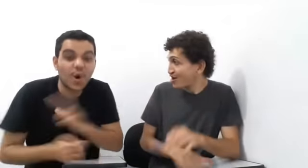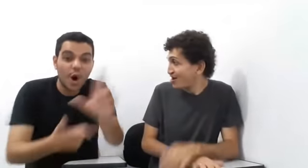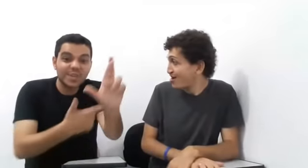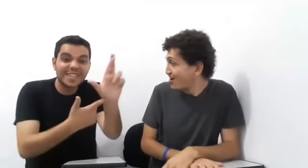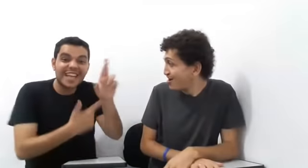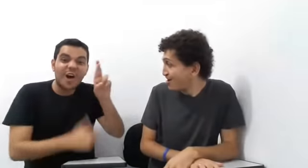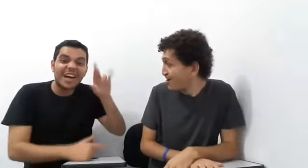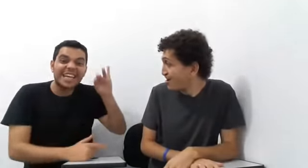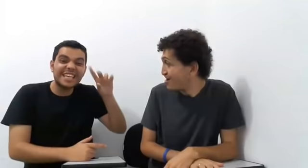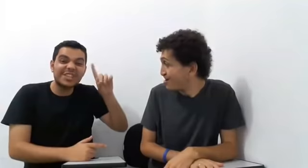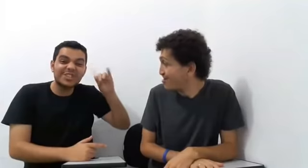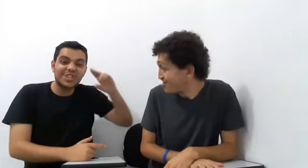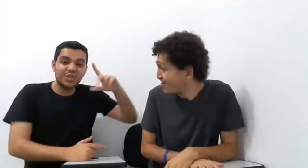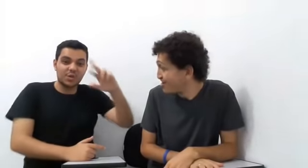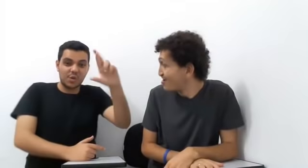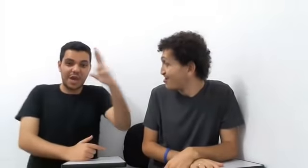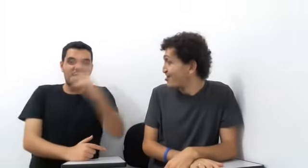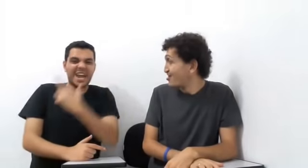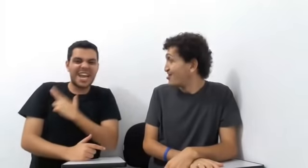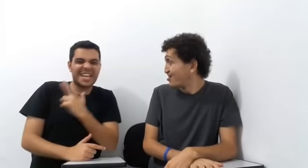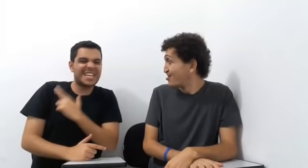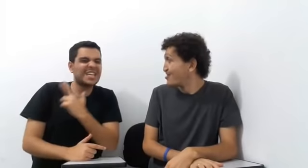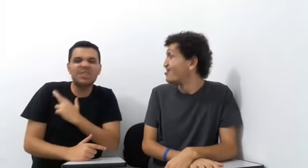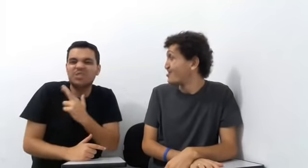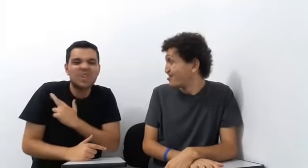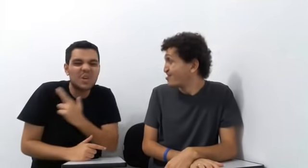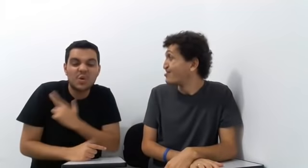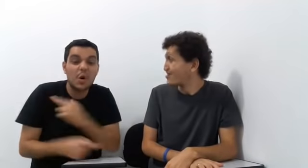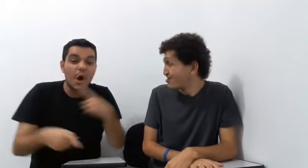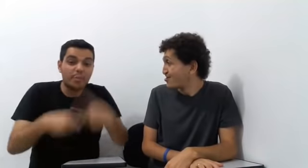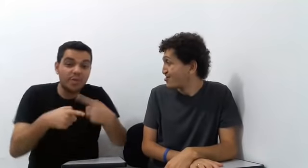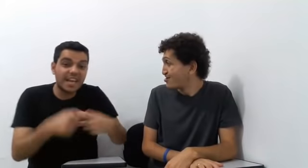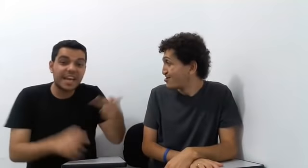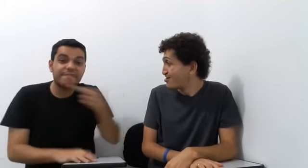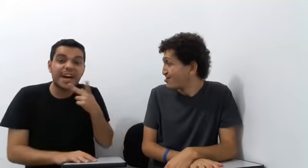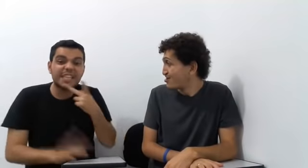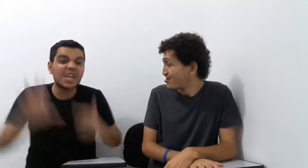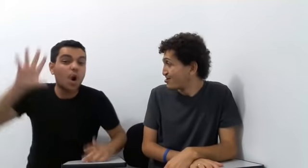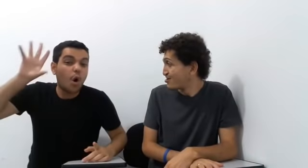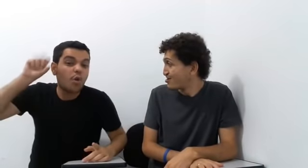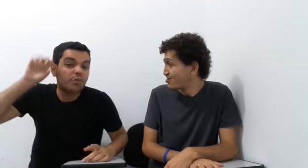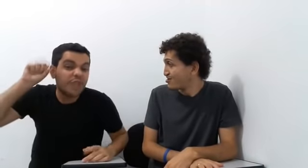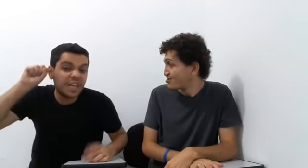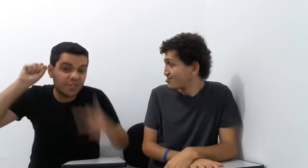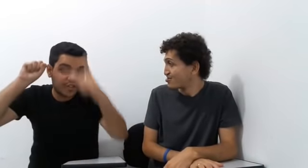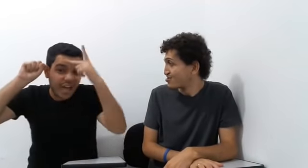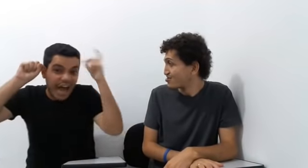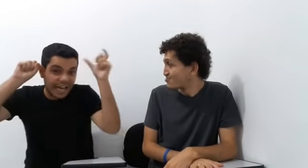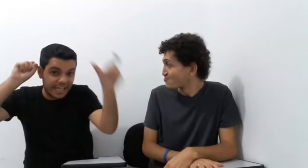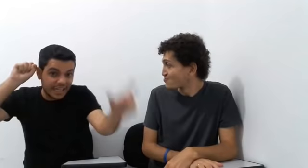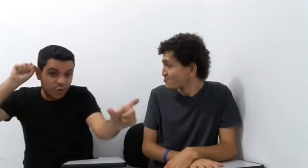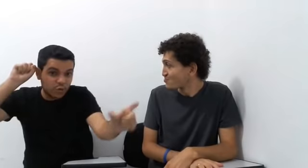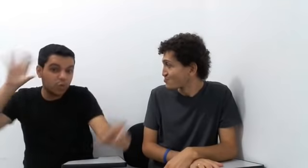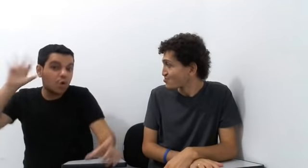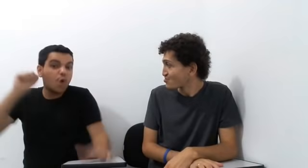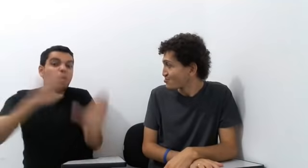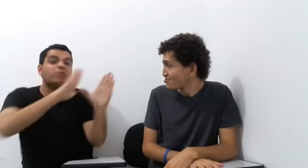olha o sinal, ridículo, é o R aqui, ridículo. Por quê? Fala assim, ouvinte, aí aqui está o surdo, o ouvinte